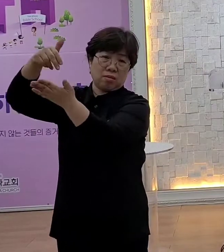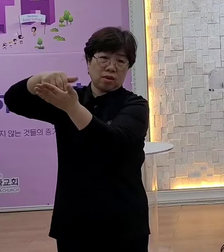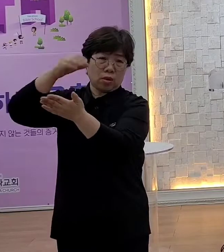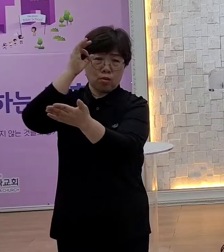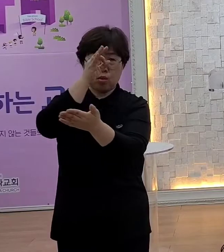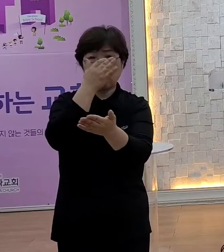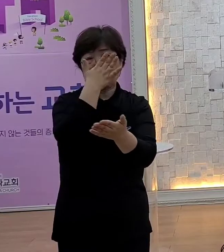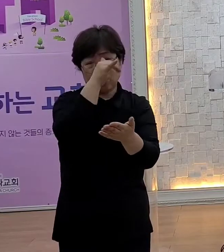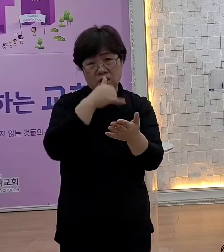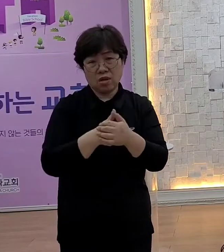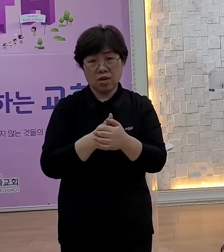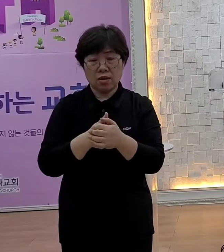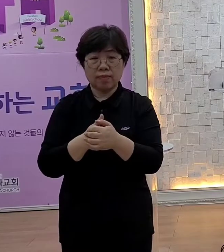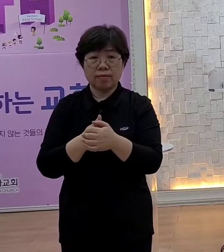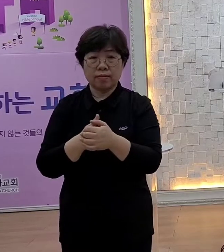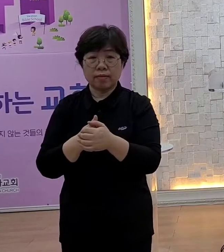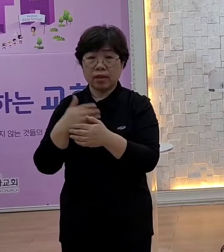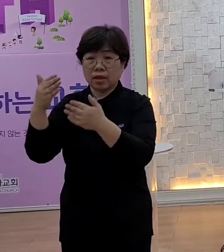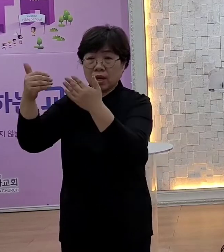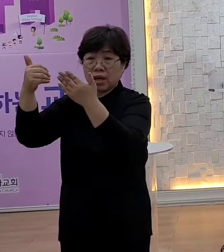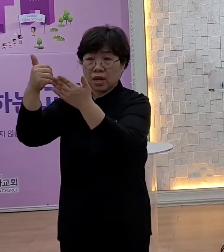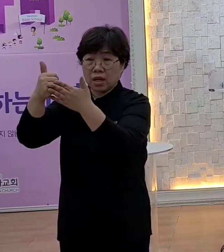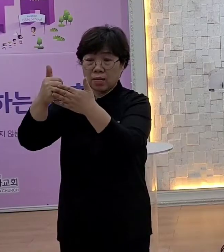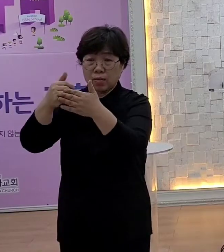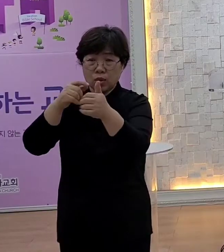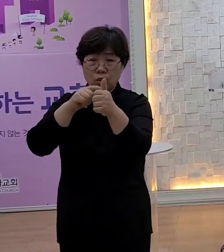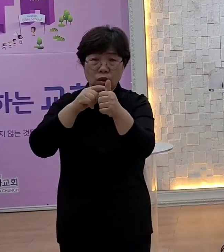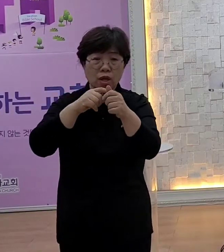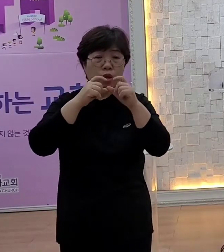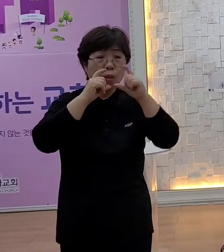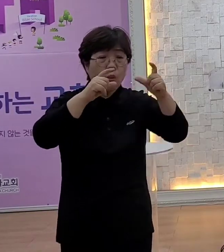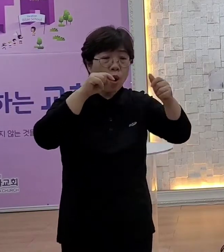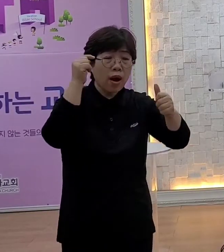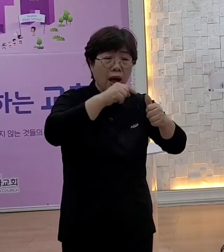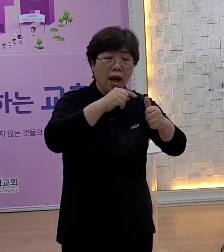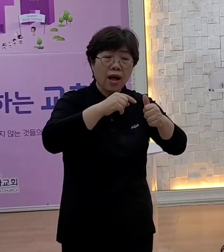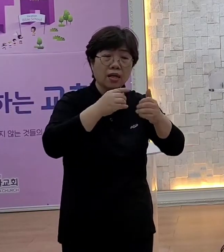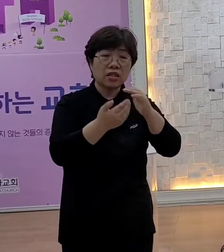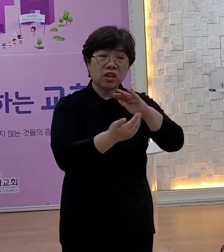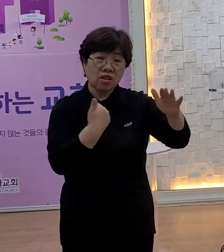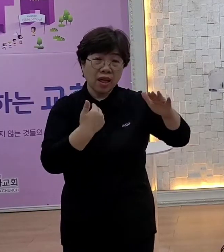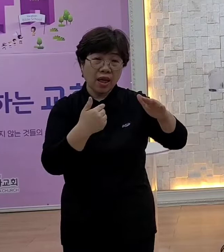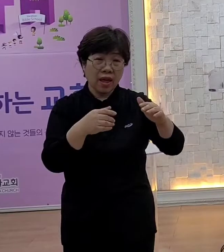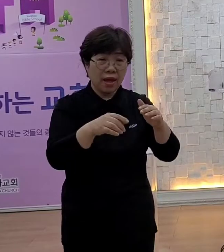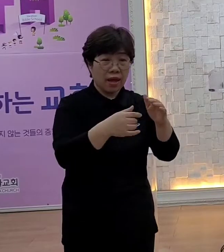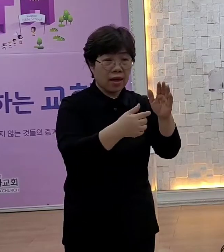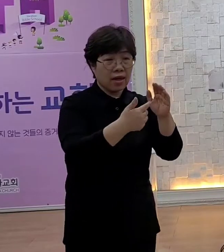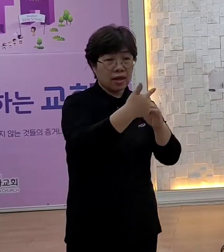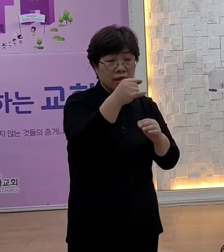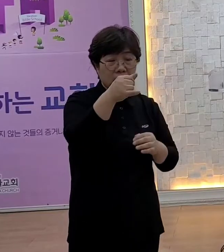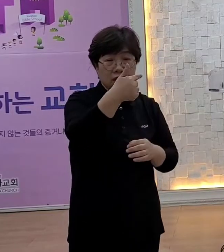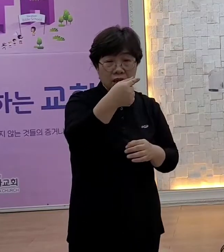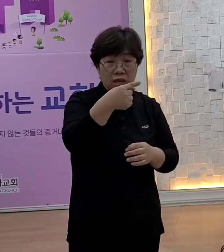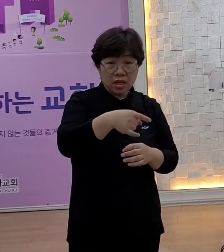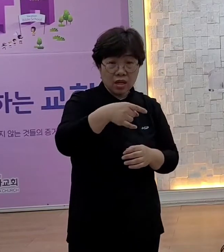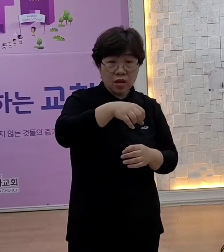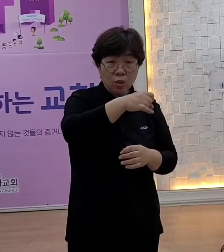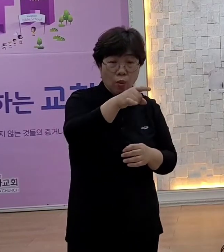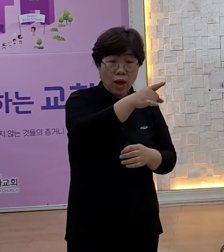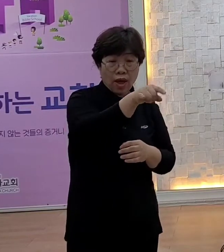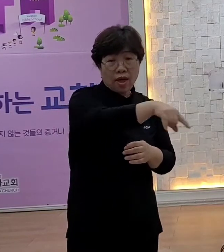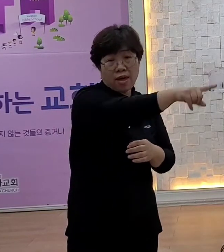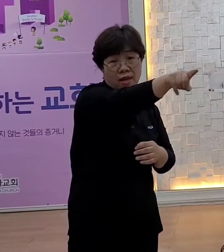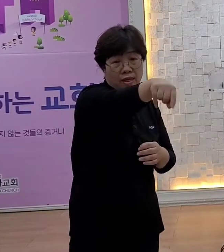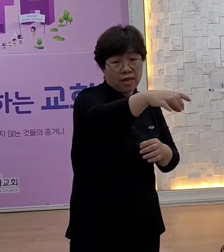되는 거예요. 이게 하나님의 섭리입니다. 우리는 뭐 코로나가 왜 온지도 모르고 이런 온 세계에 기근이 왜 오는지도 모르고 이런